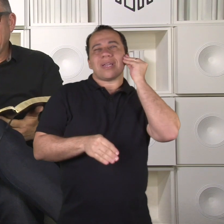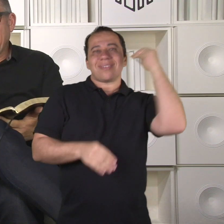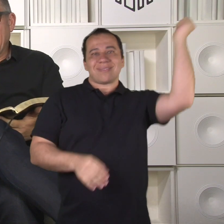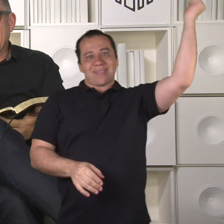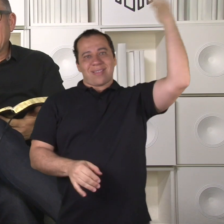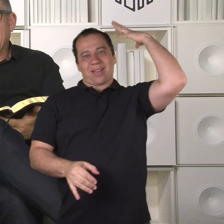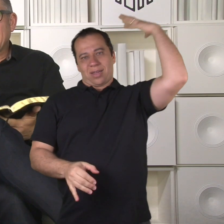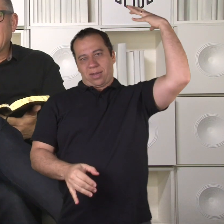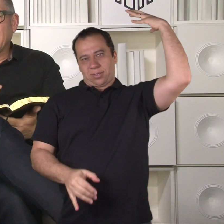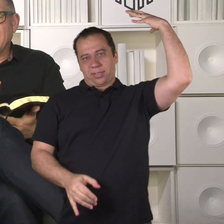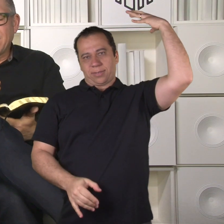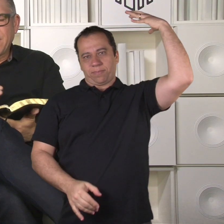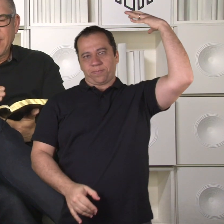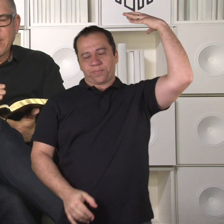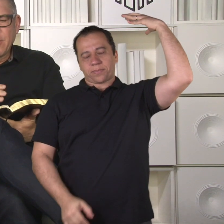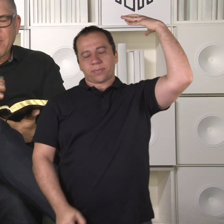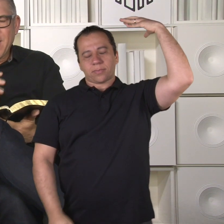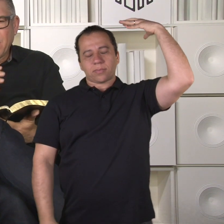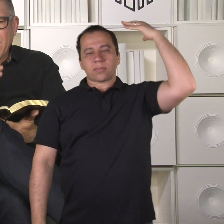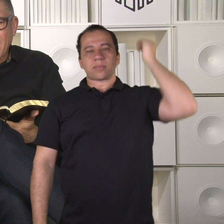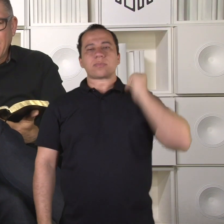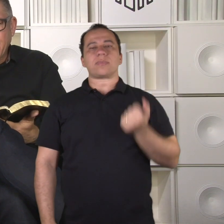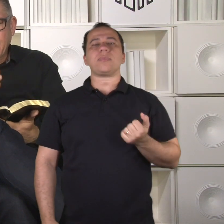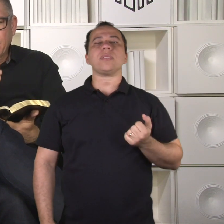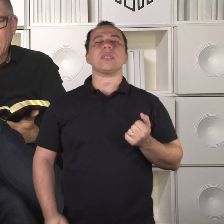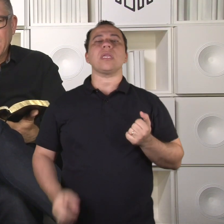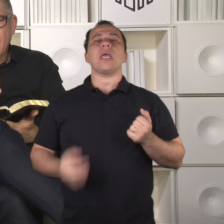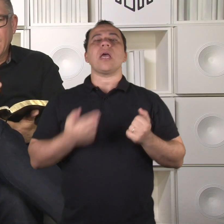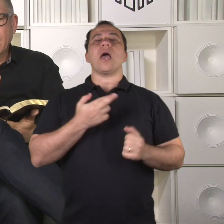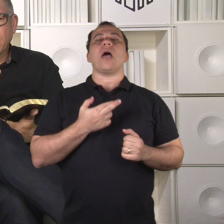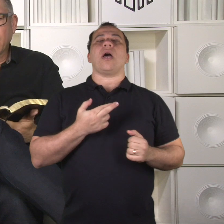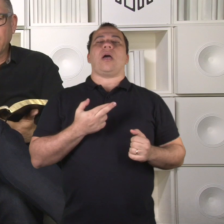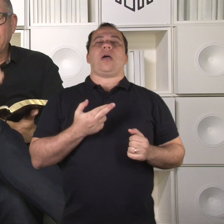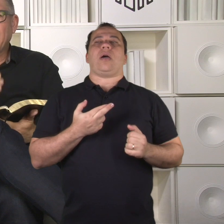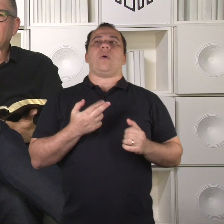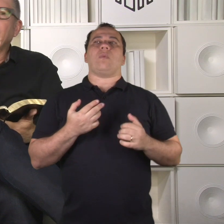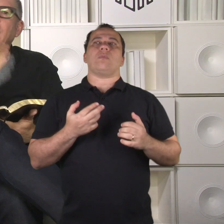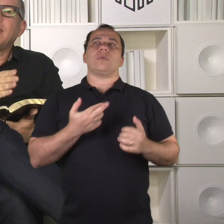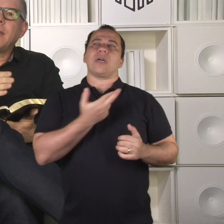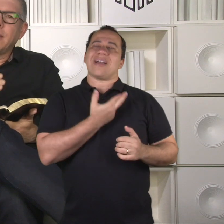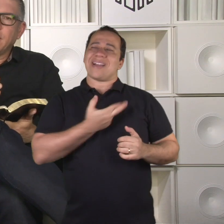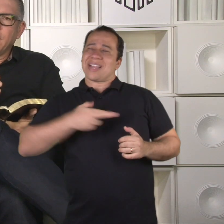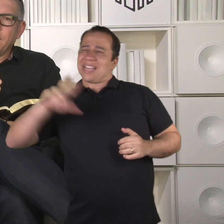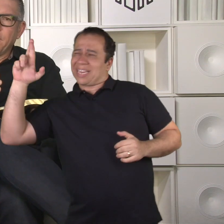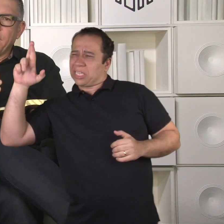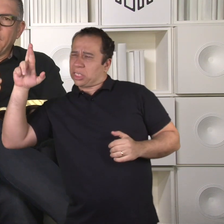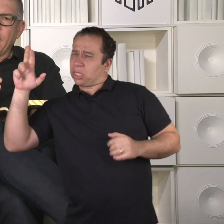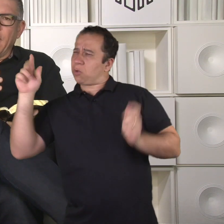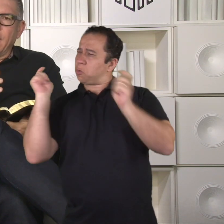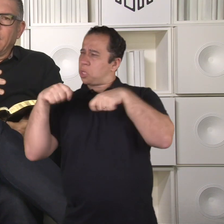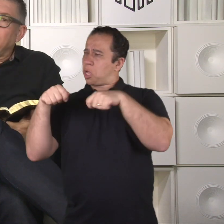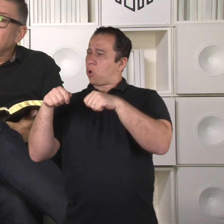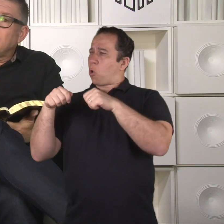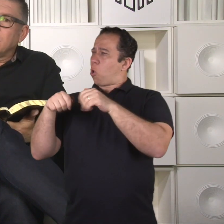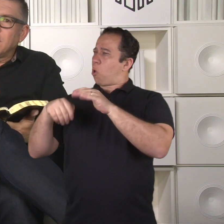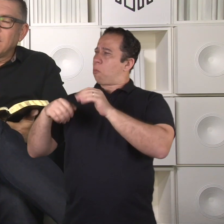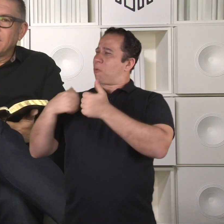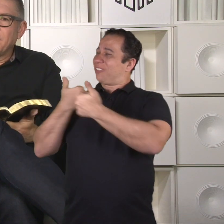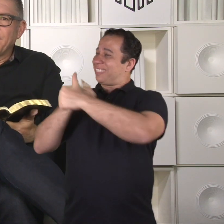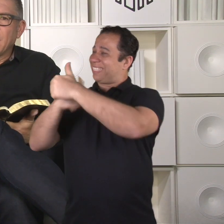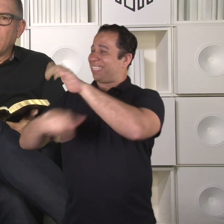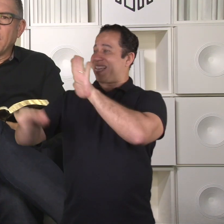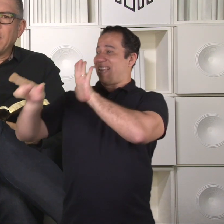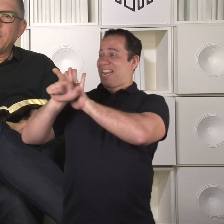trazer. Essa coisa de uma religião baseada no cumprimento da lei, ela não